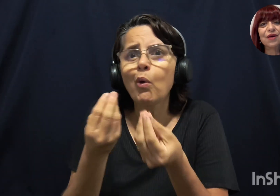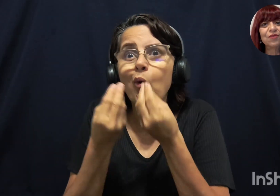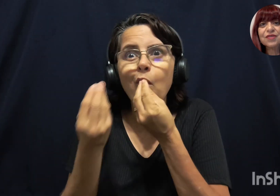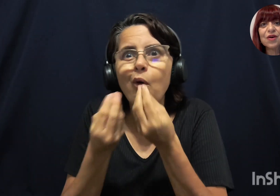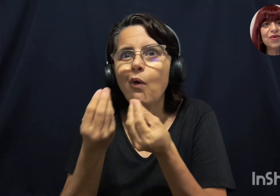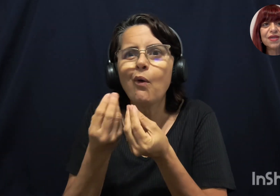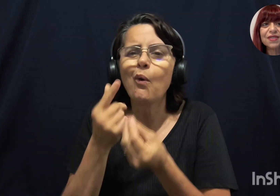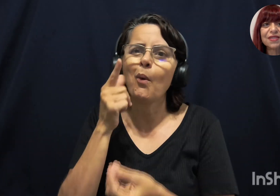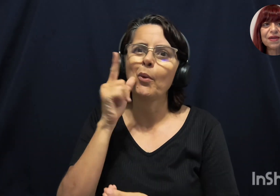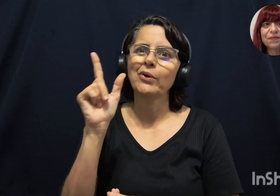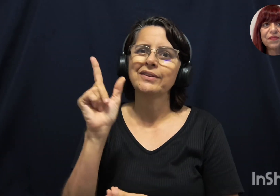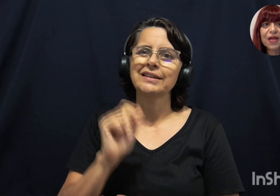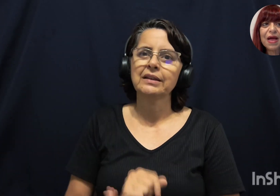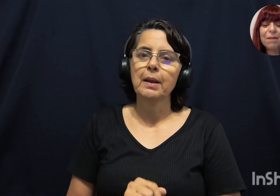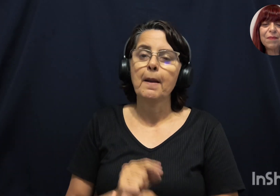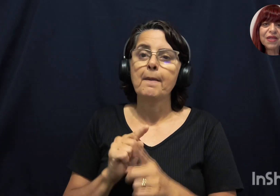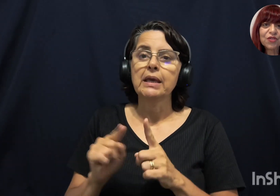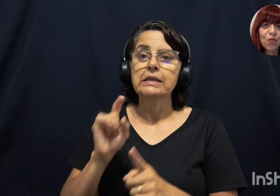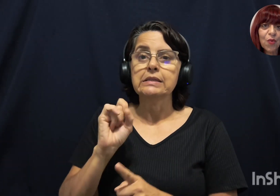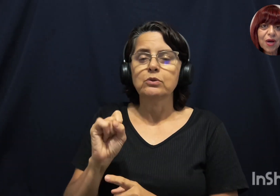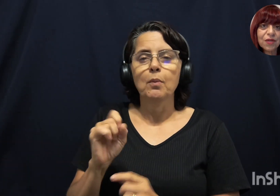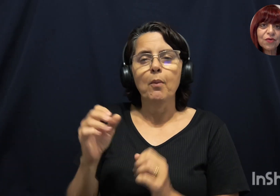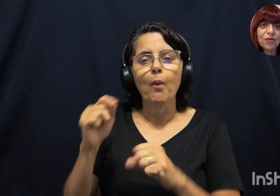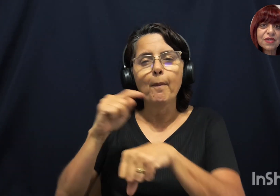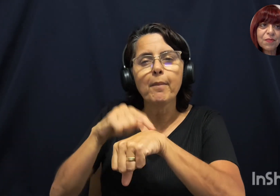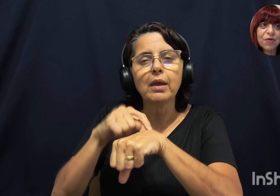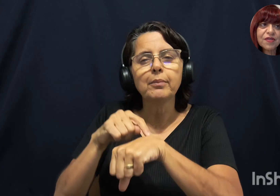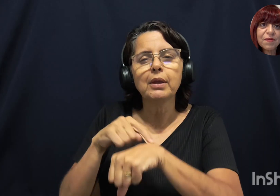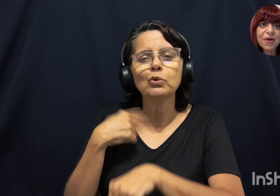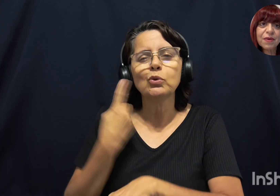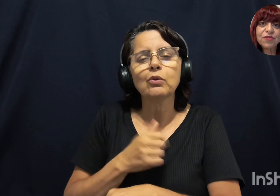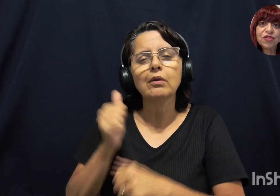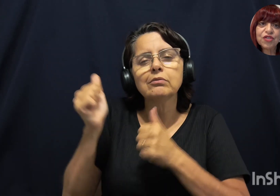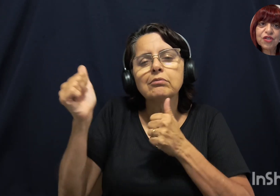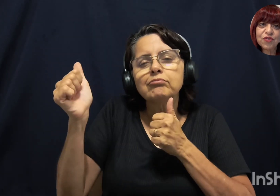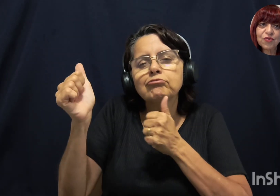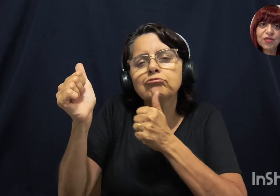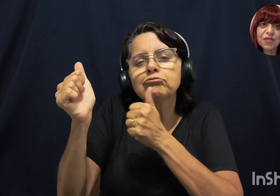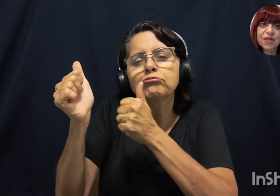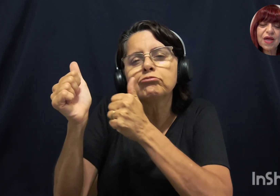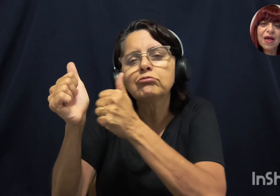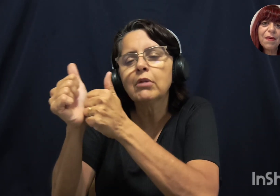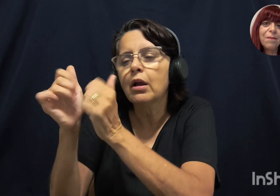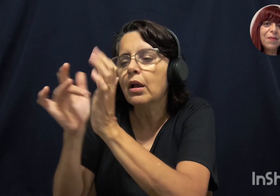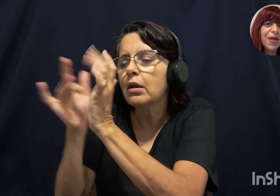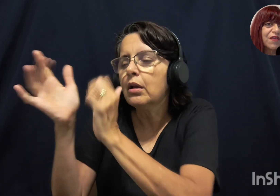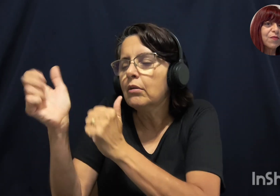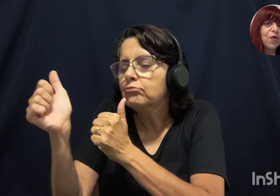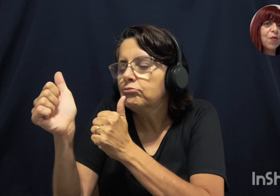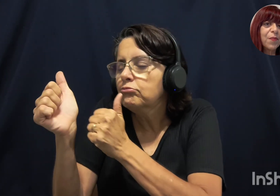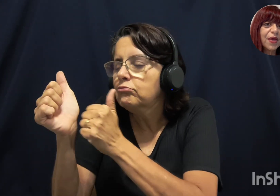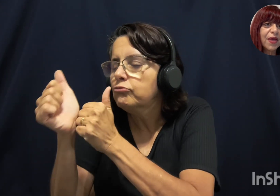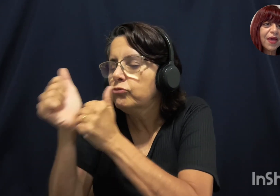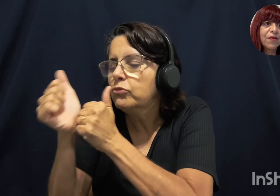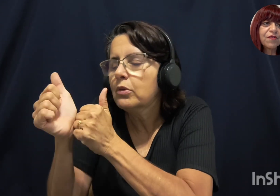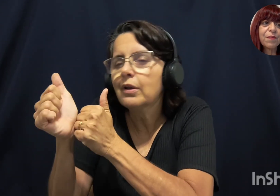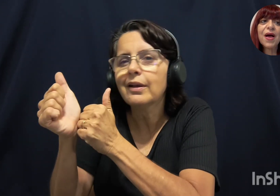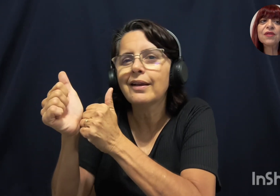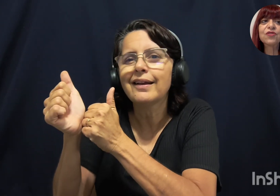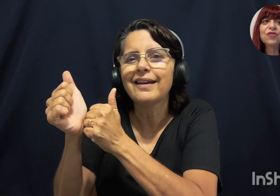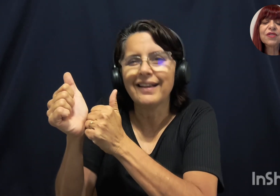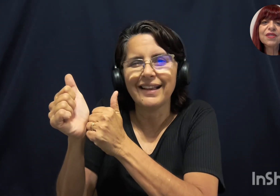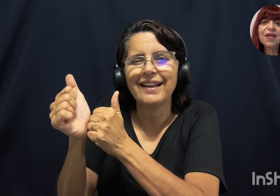ela não nos alcança. Mas quando nos aproximamos de Jesus, mesmo com